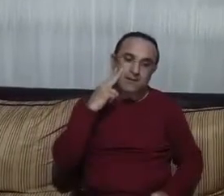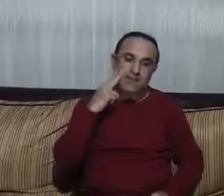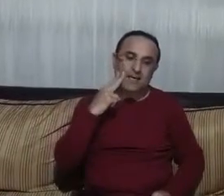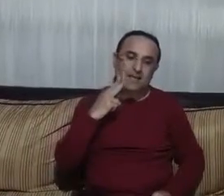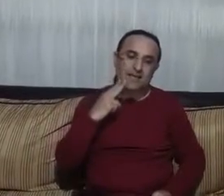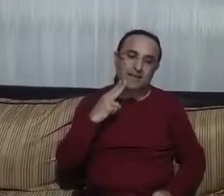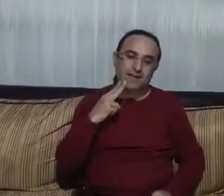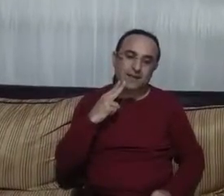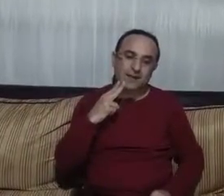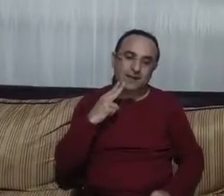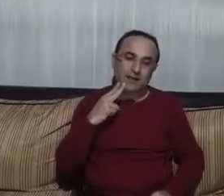Zengin,